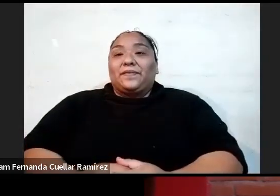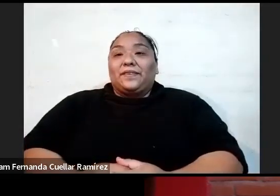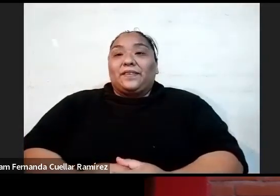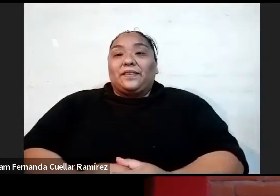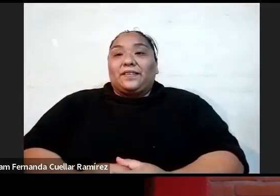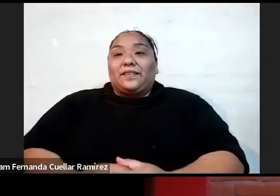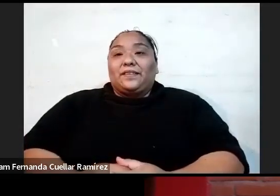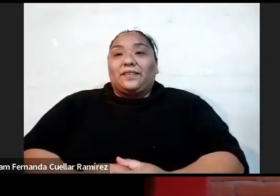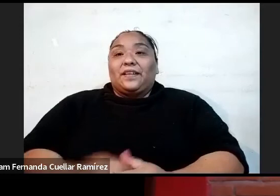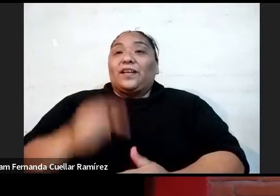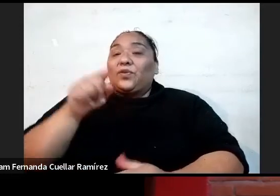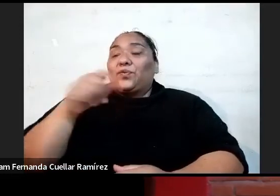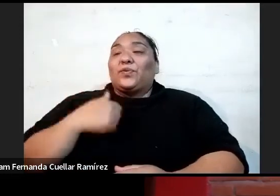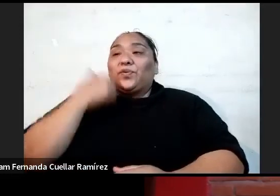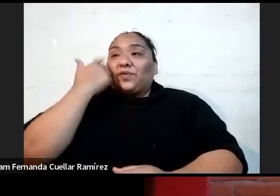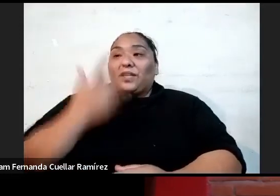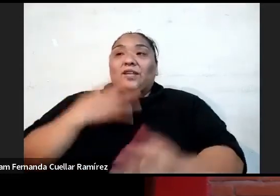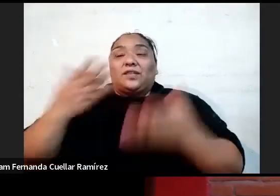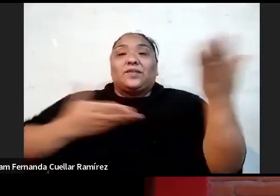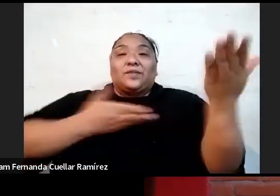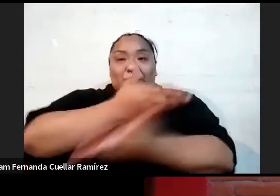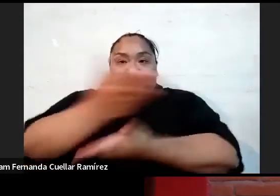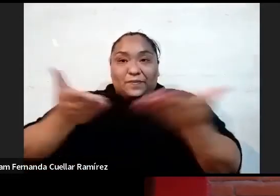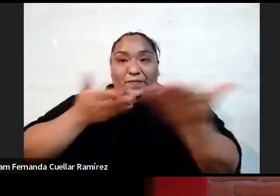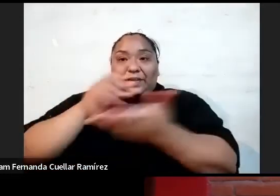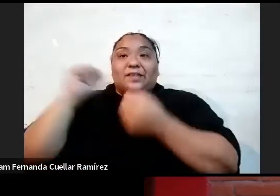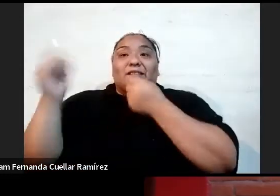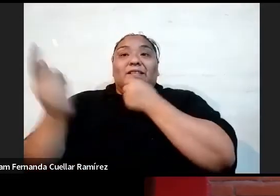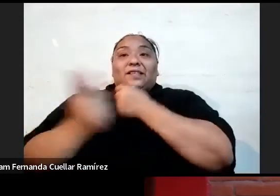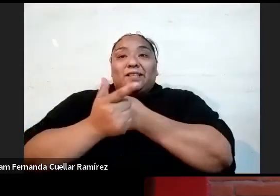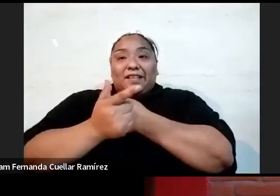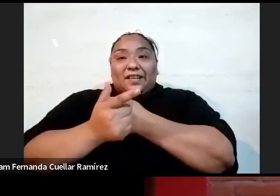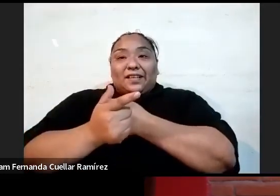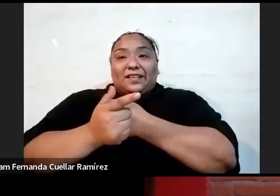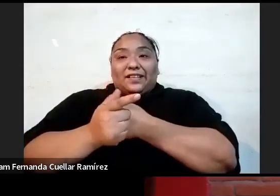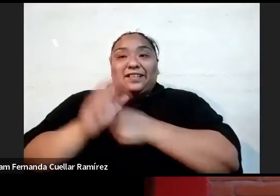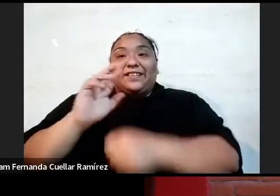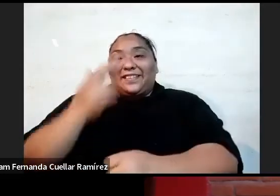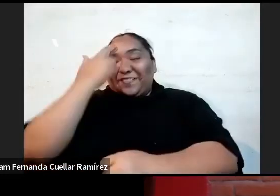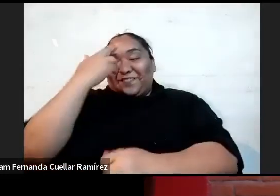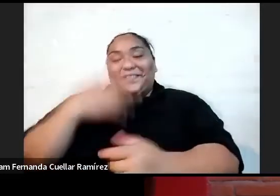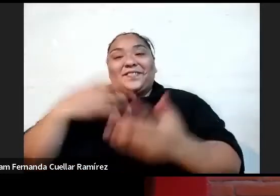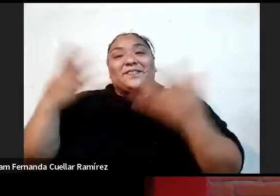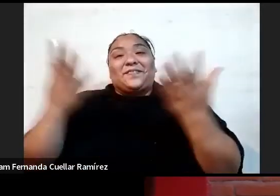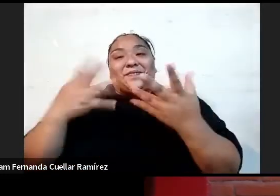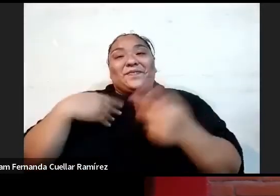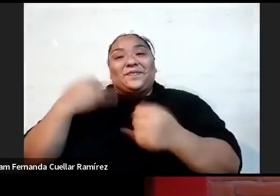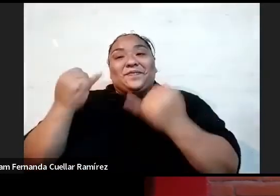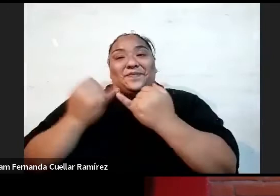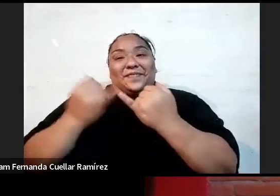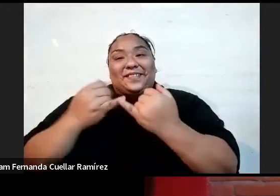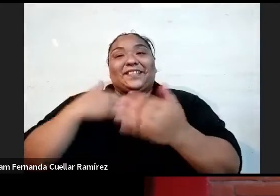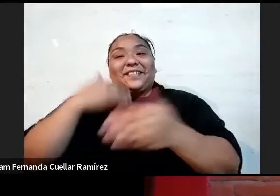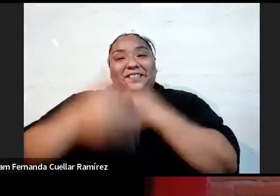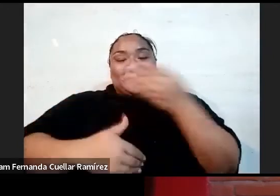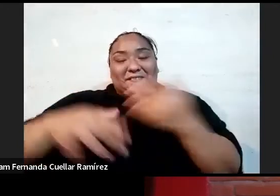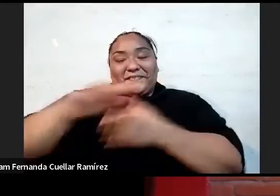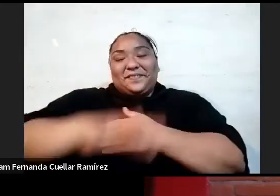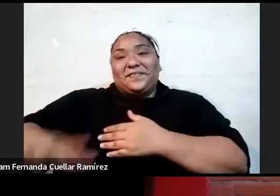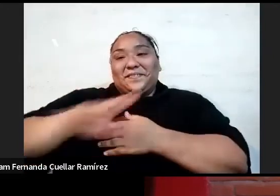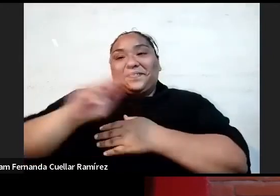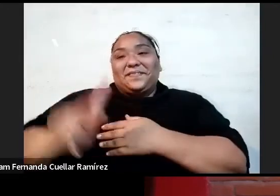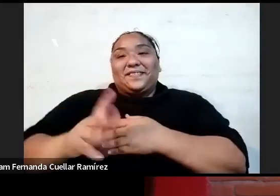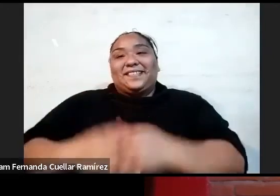si es que nos quieres compartir algo para bueno, también ir preparando a nuestro público para ver más adelante que también nos